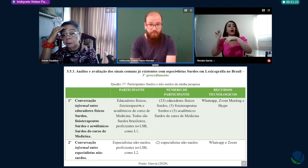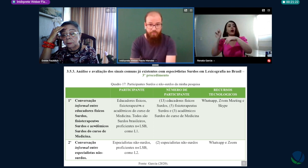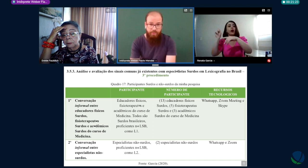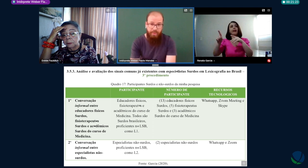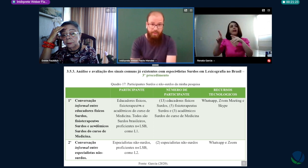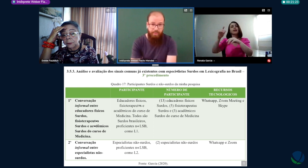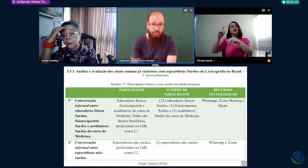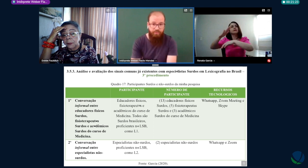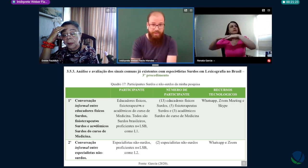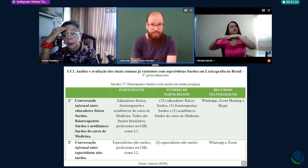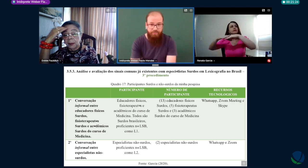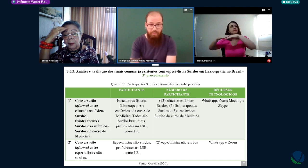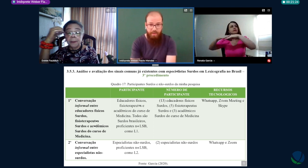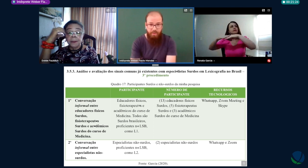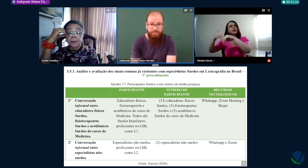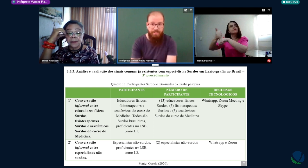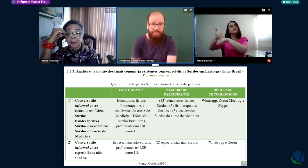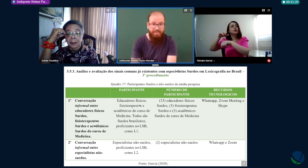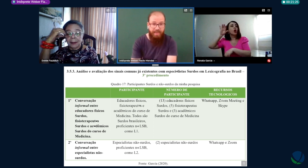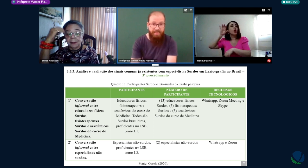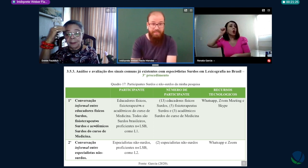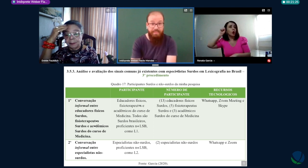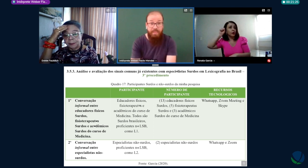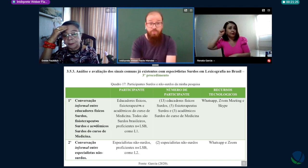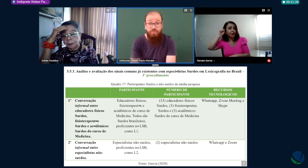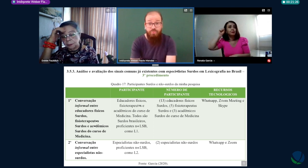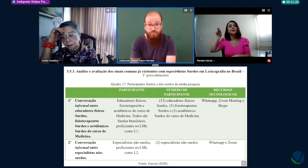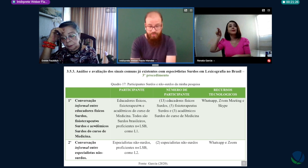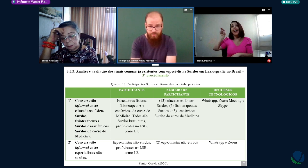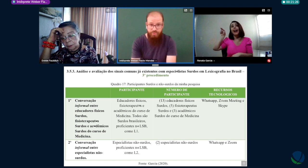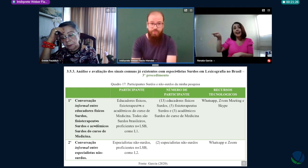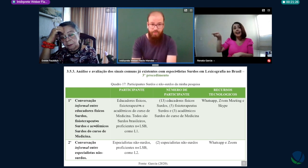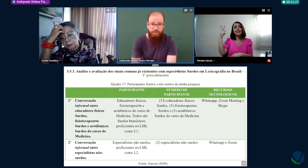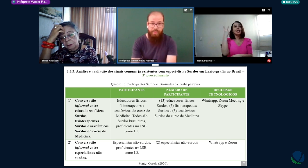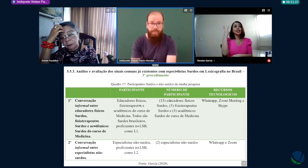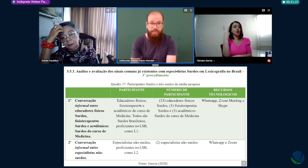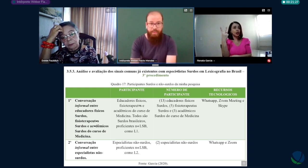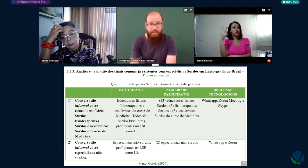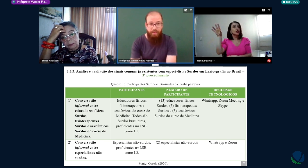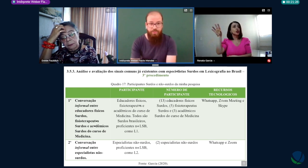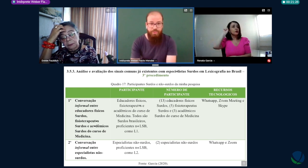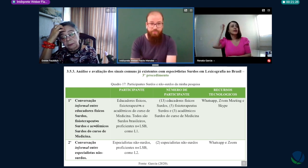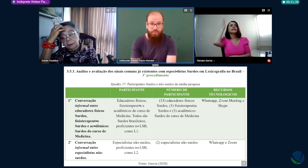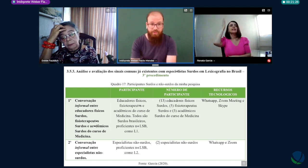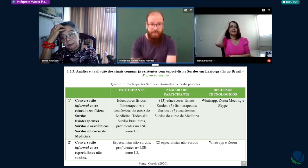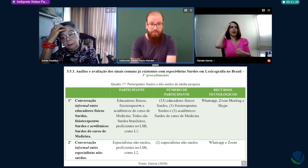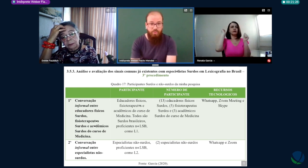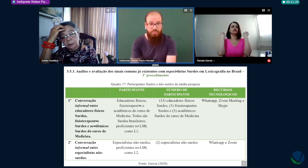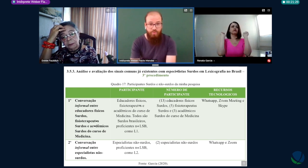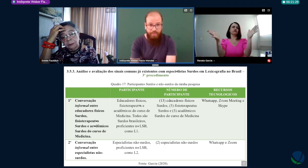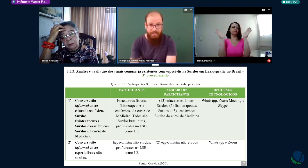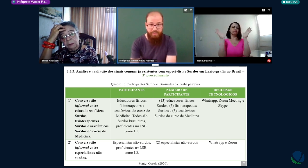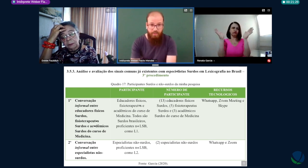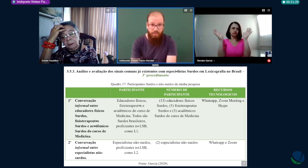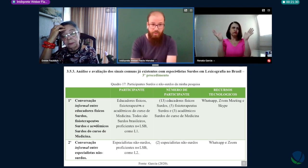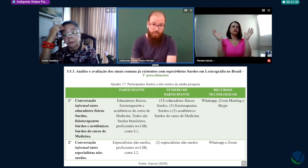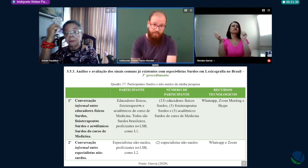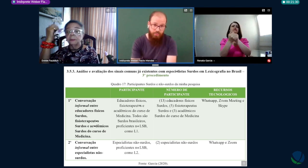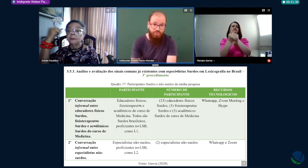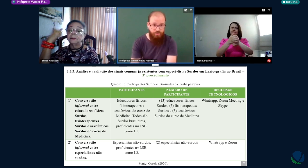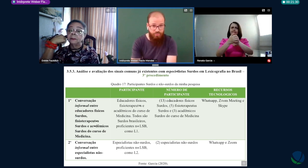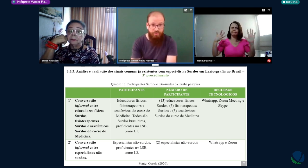depois houve uma conversa informal com os especialistas não surdos, onde eu tive contato com